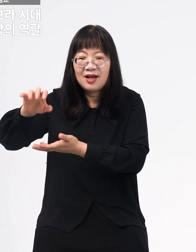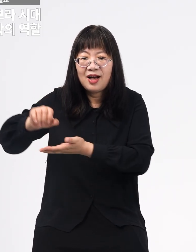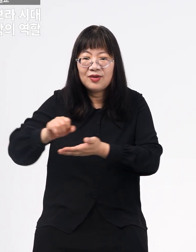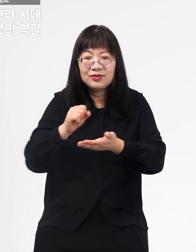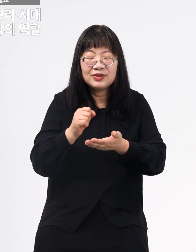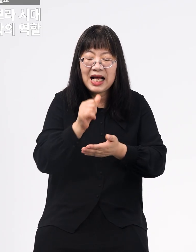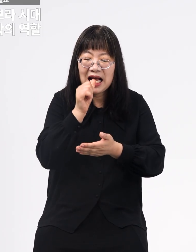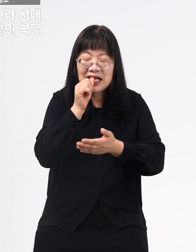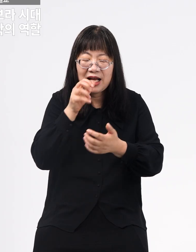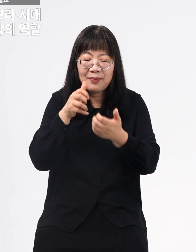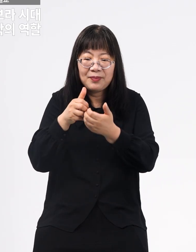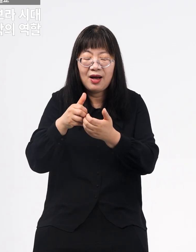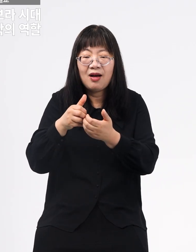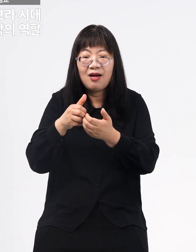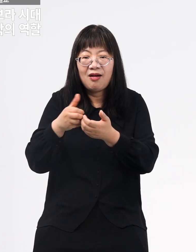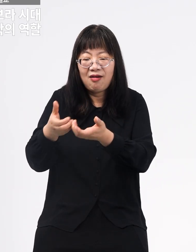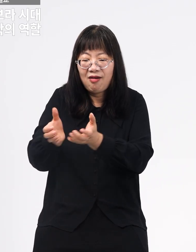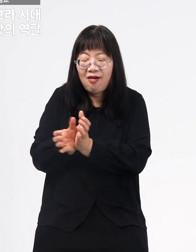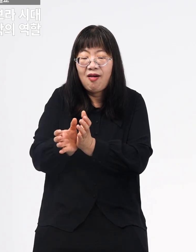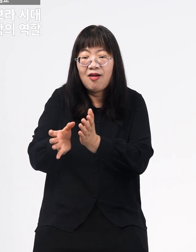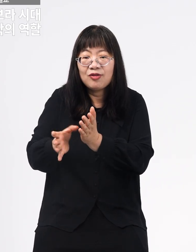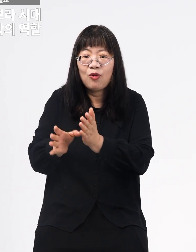철병거 900대에 맞먹는